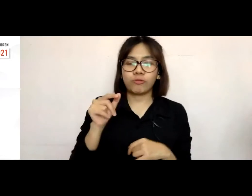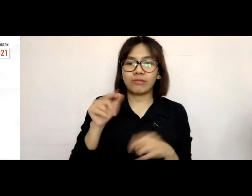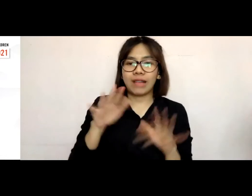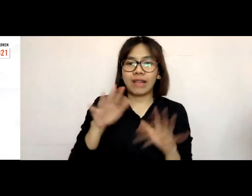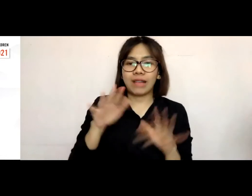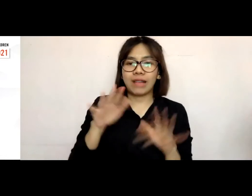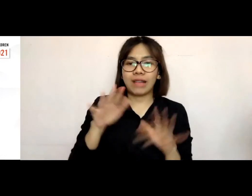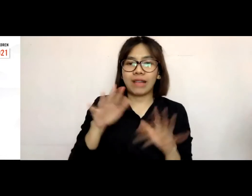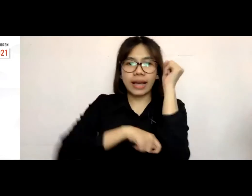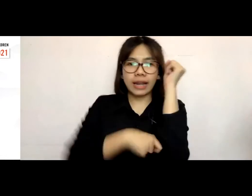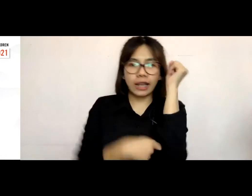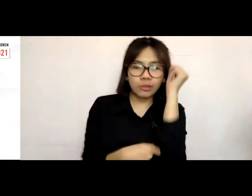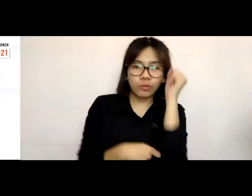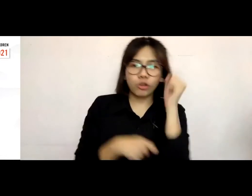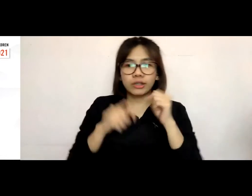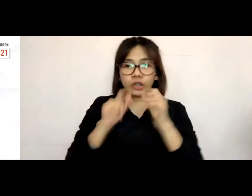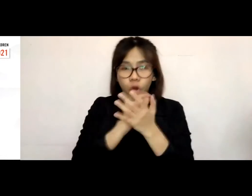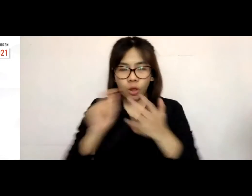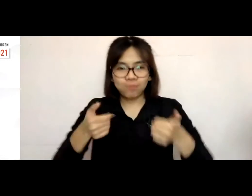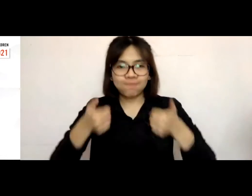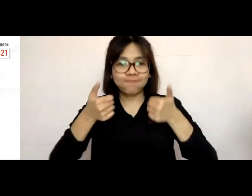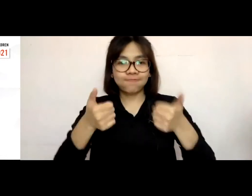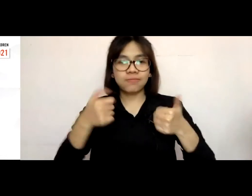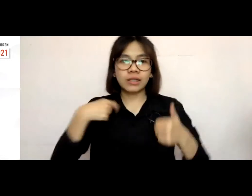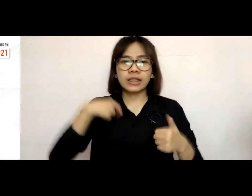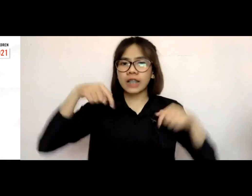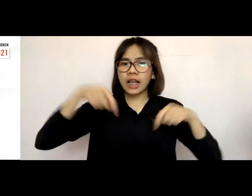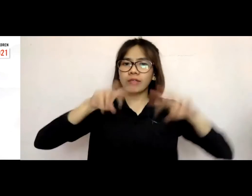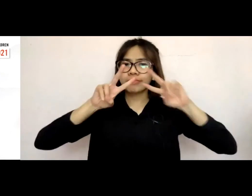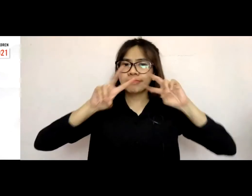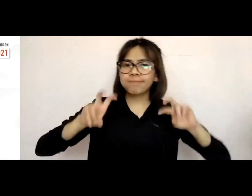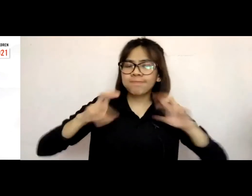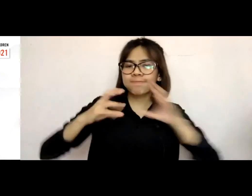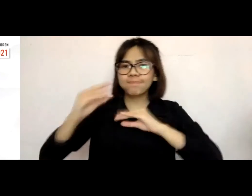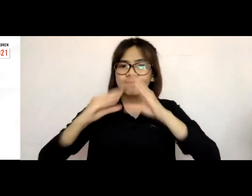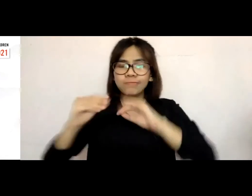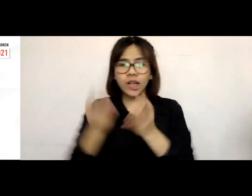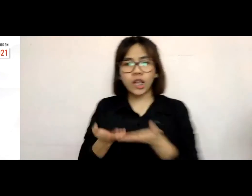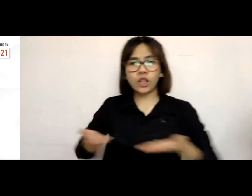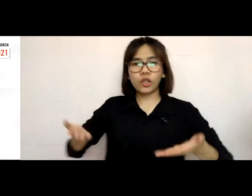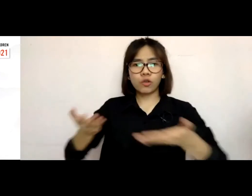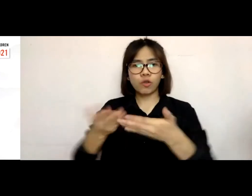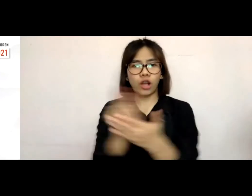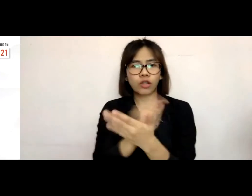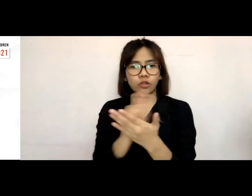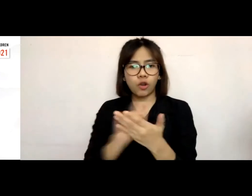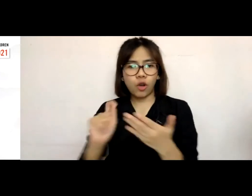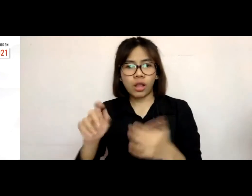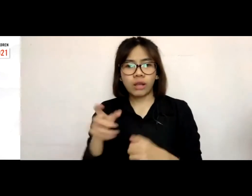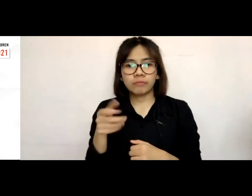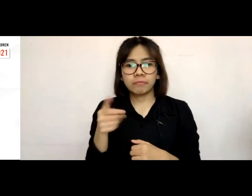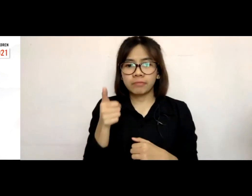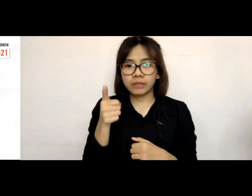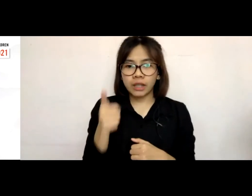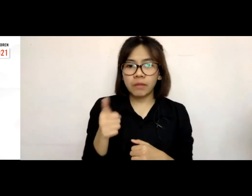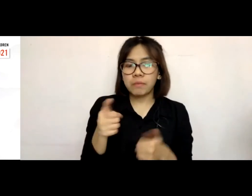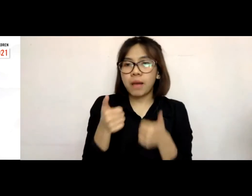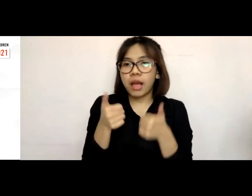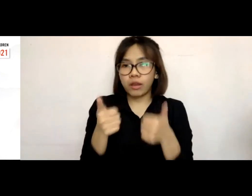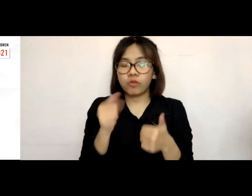gender. Dalam webinar kali ini kita akan mengelaborasi bagaimana lingkungan sekolah bisa merespon tuntutan